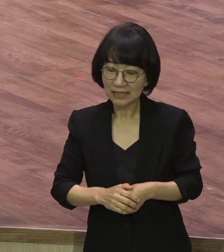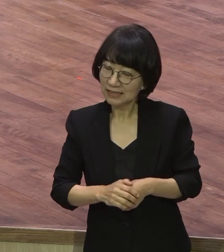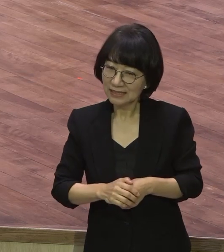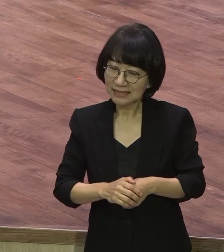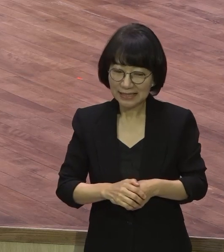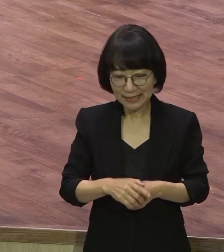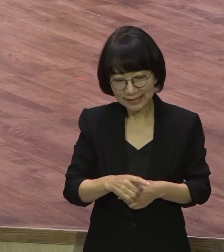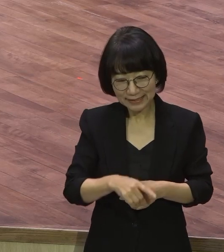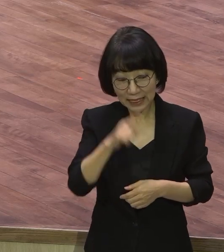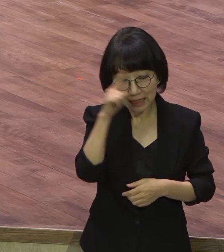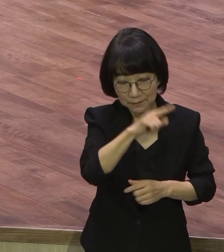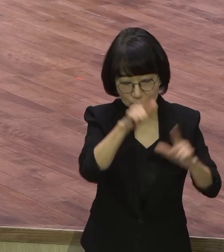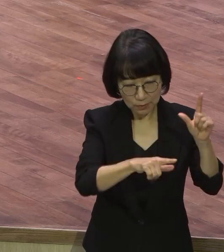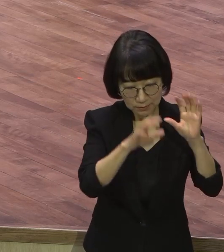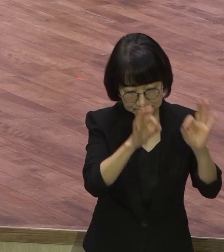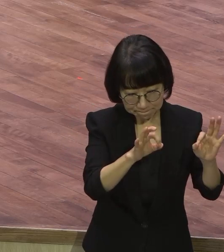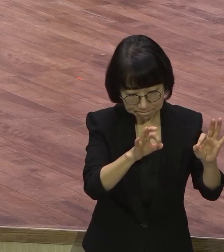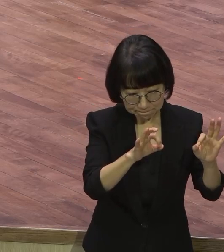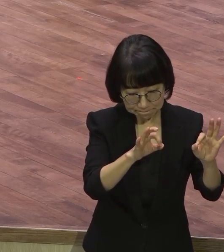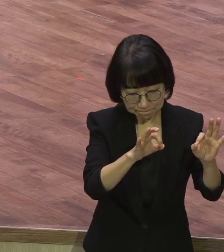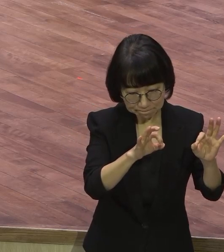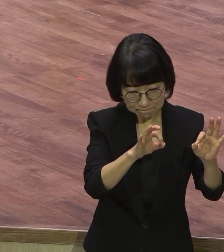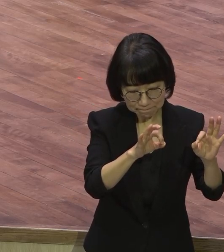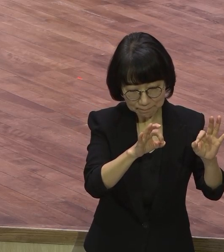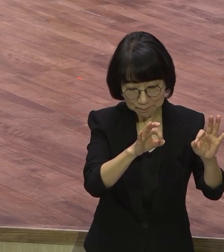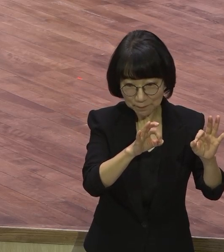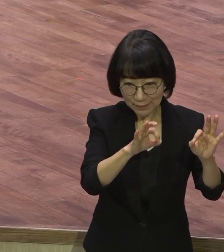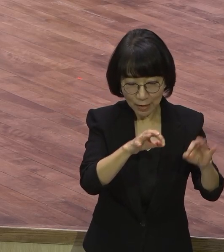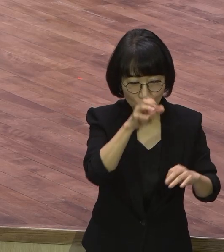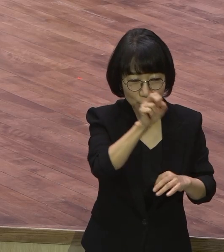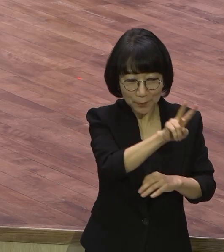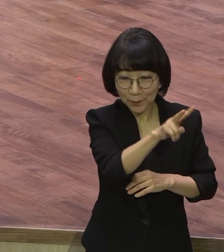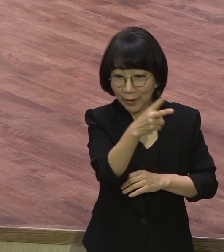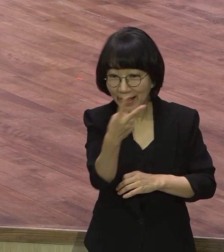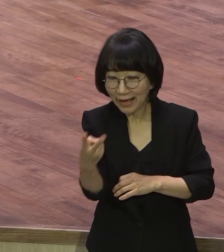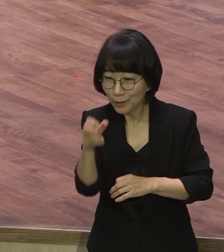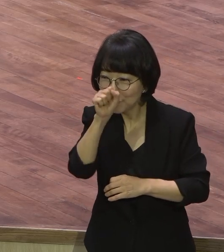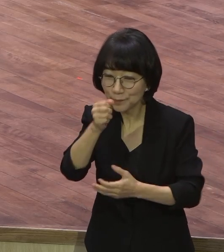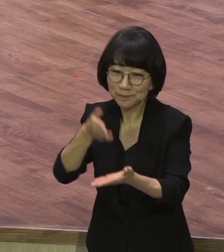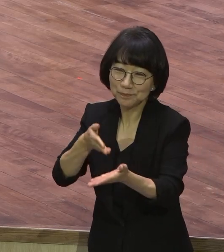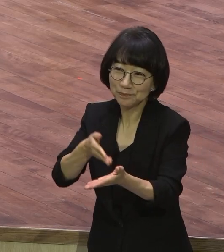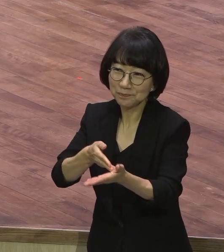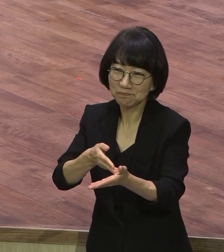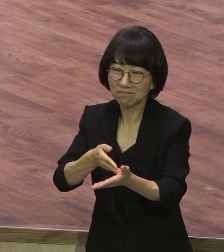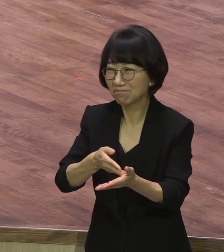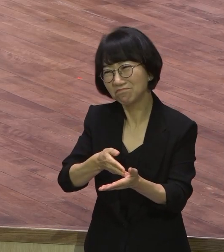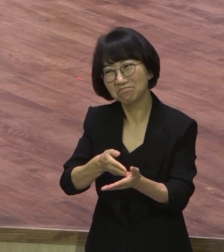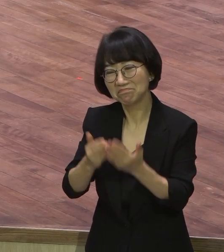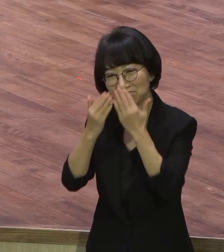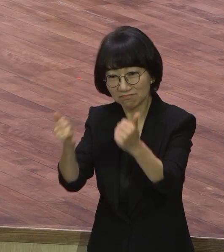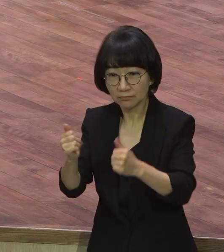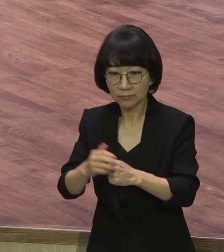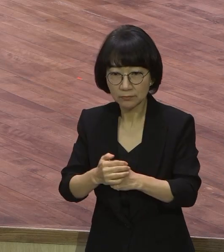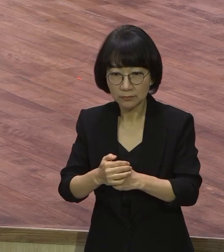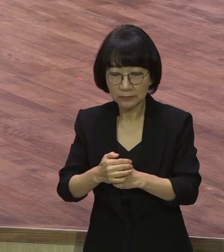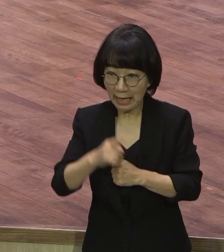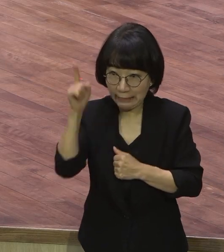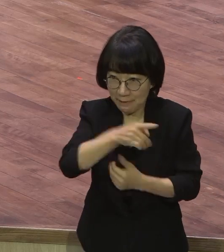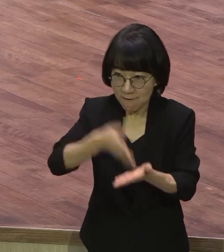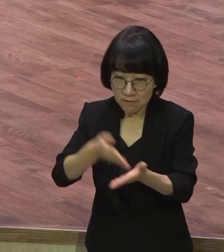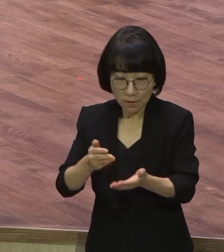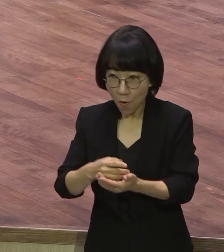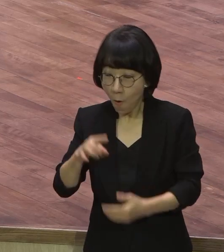나쁘게 말해야 사람들 관심을 가져요. 그 정도 체질이 안 좋은 걸 좋아해요. 싫어하면서 좋아한다고.